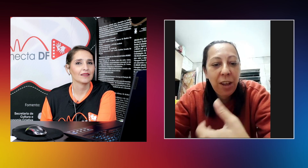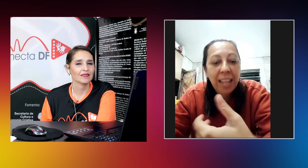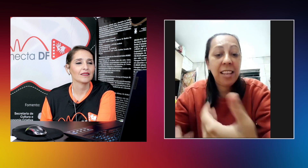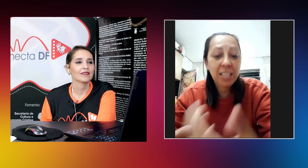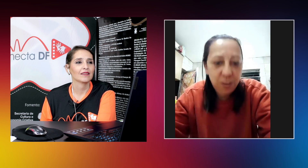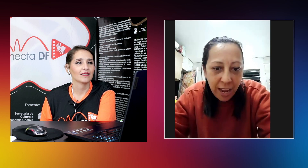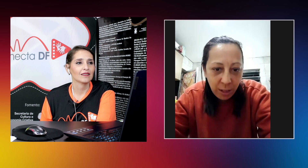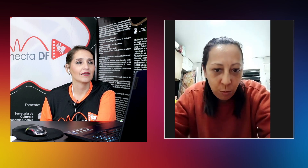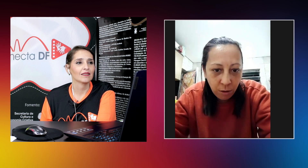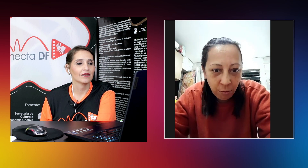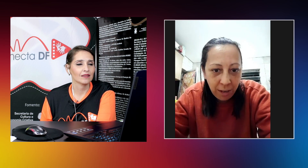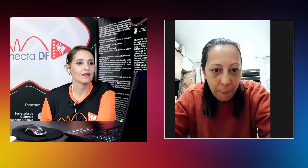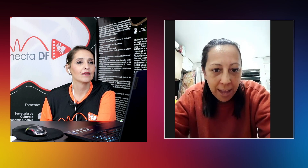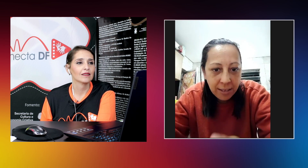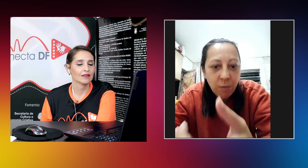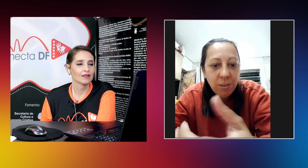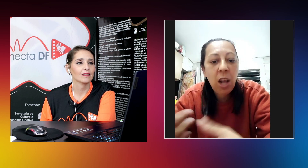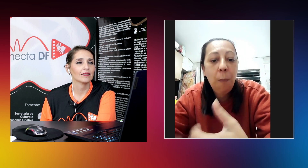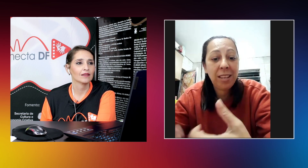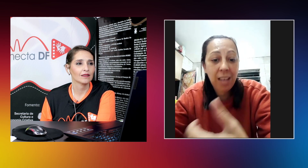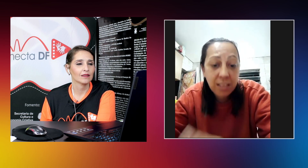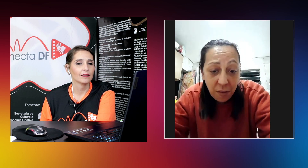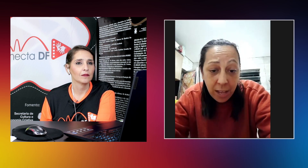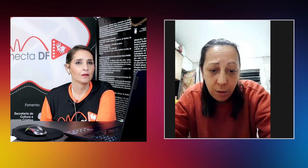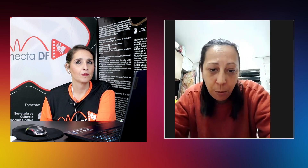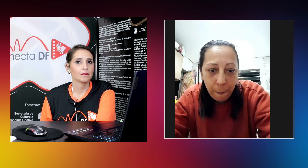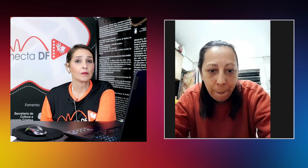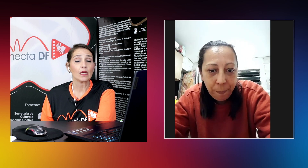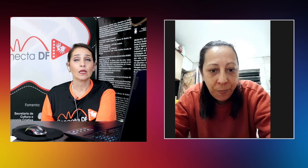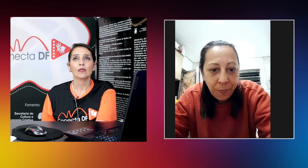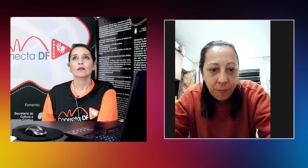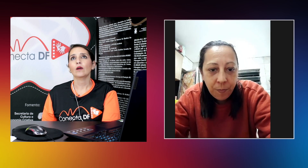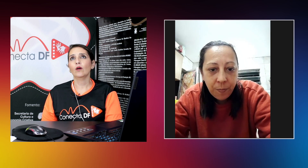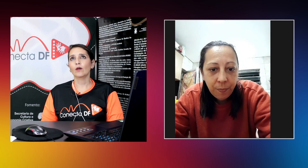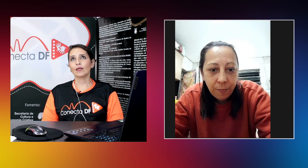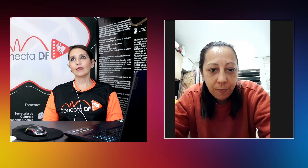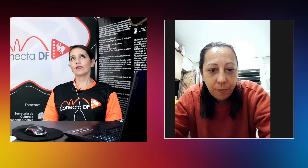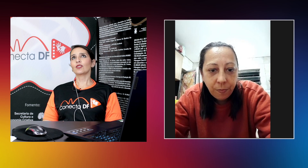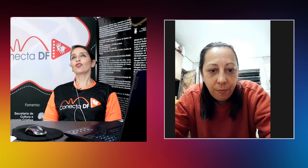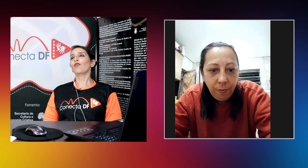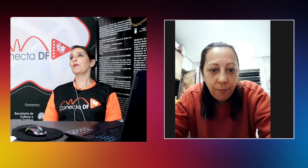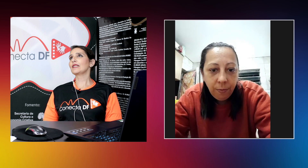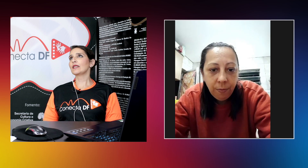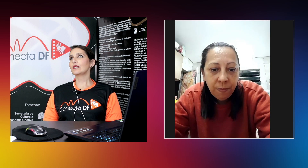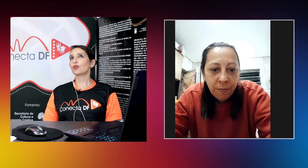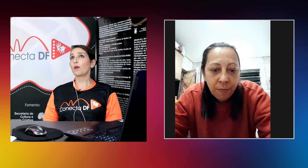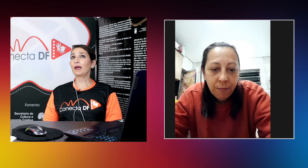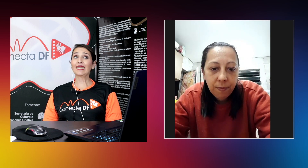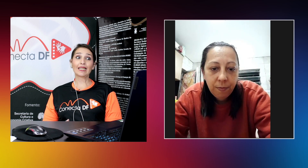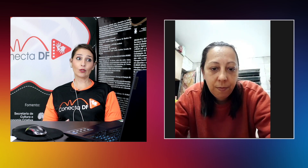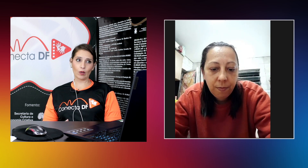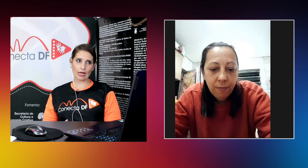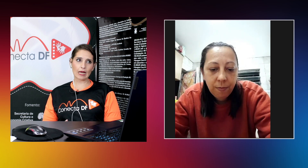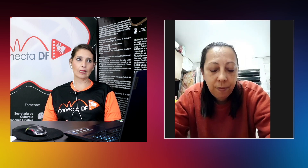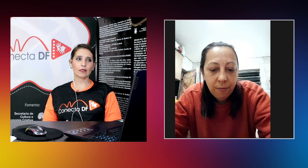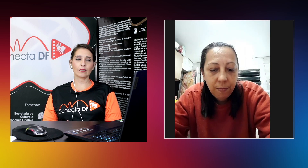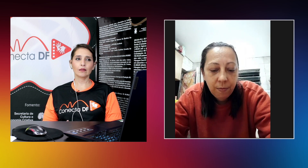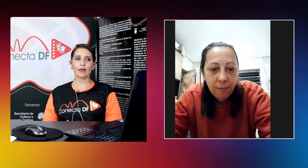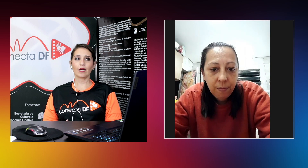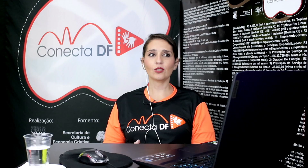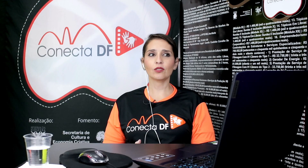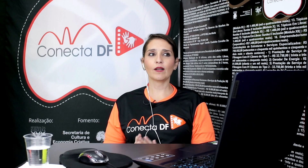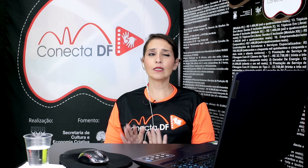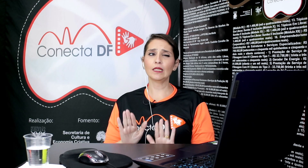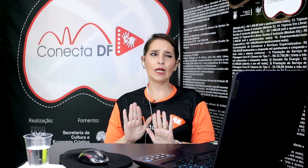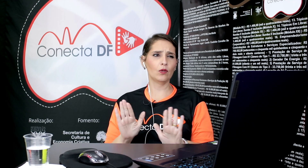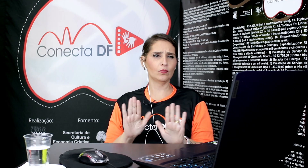fala que está satisfeito quando não quer mais. Tem um sinal para satisfeito? Olha, se a gente for pensar assim de uma maneira educada,